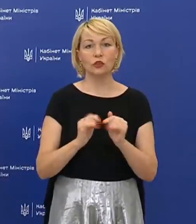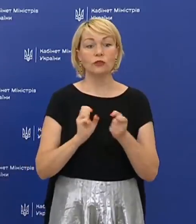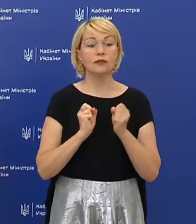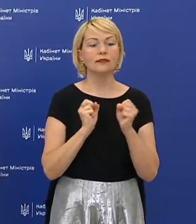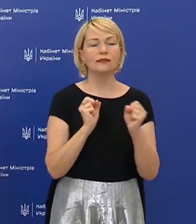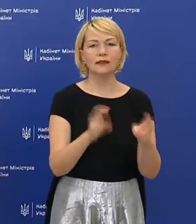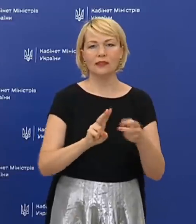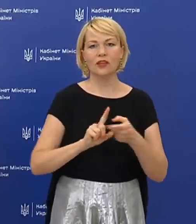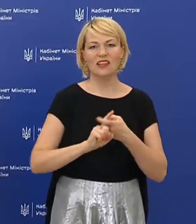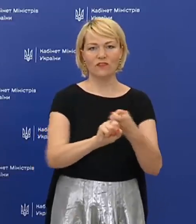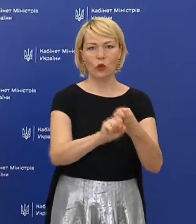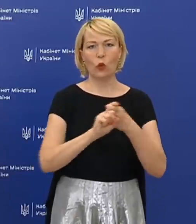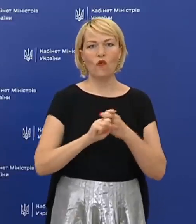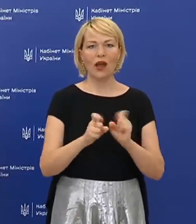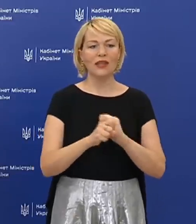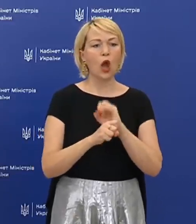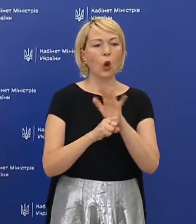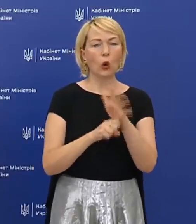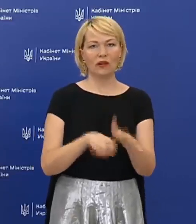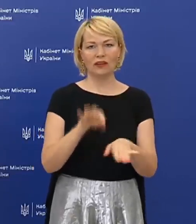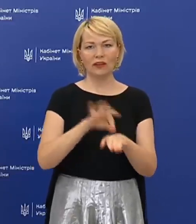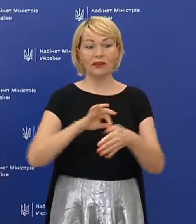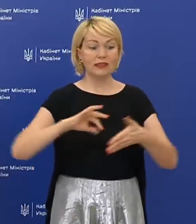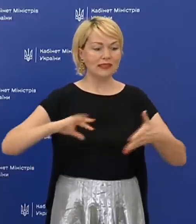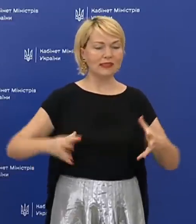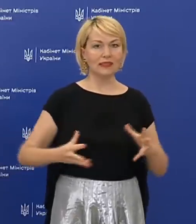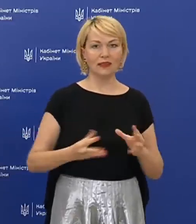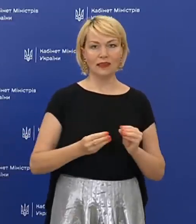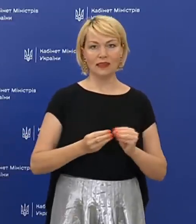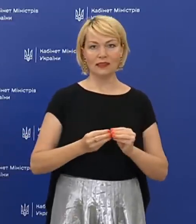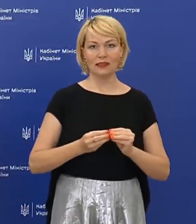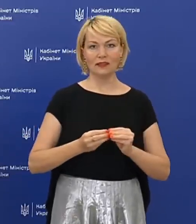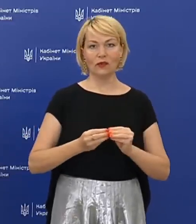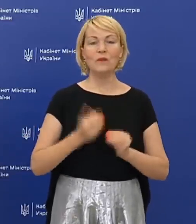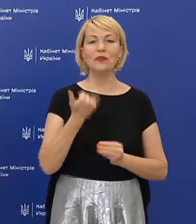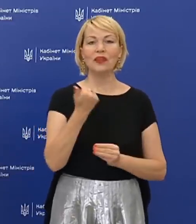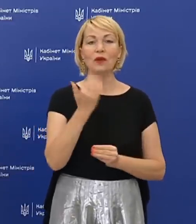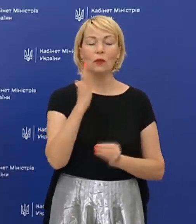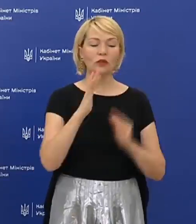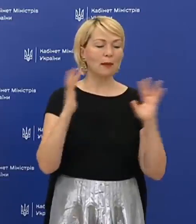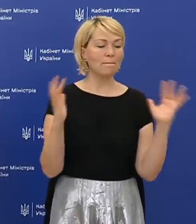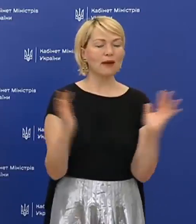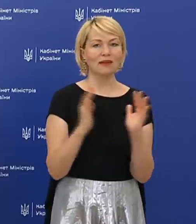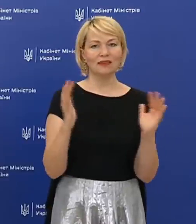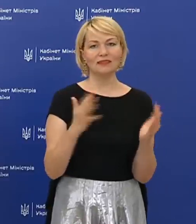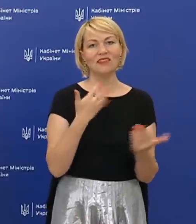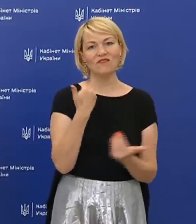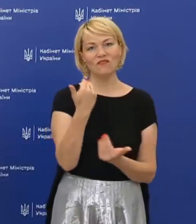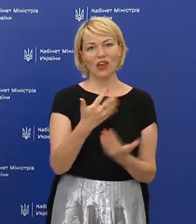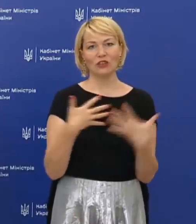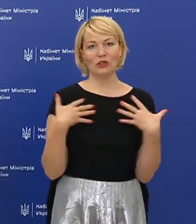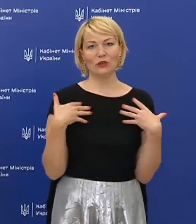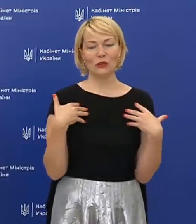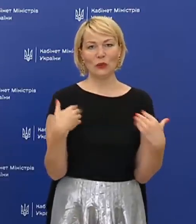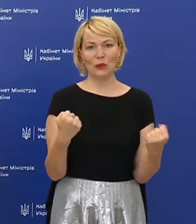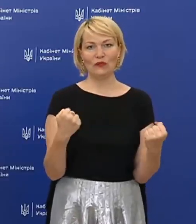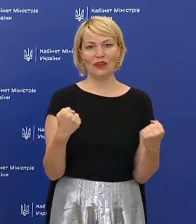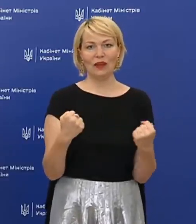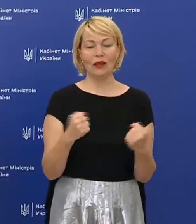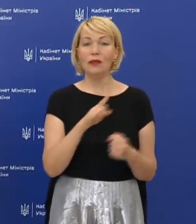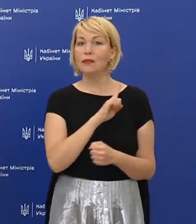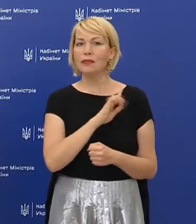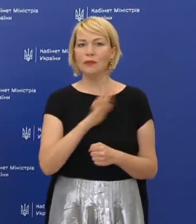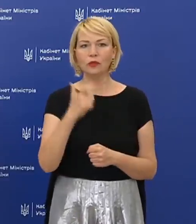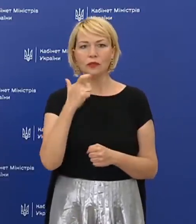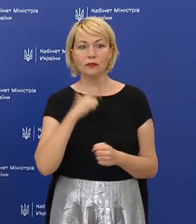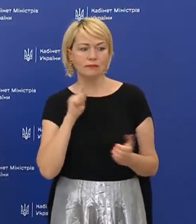інфікування коронавірусною хворобою. І як слідство буде берегти ваше здоров'я, ви не будете